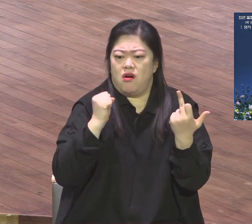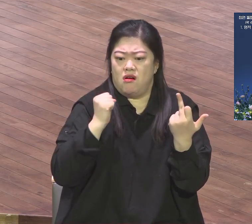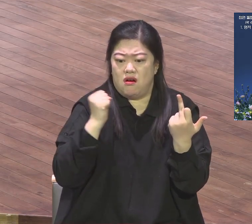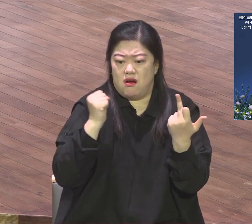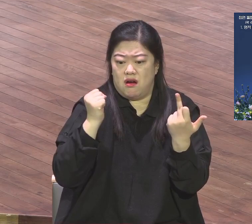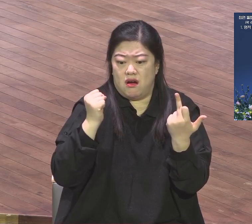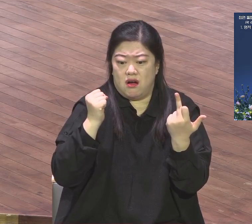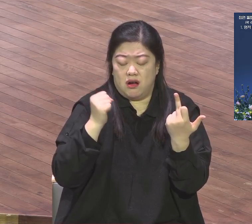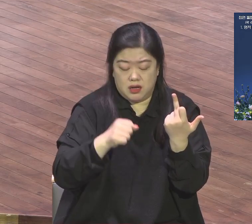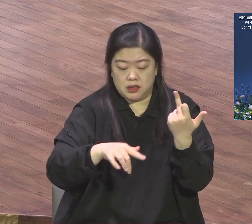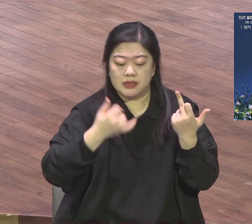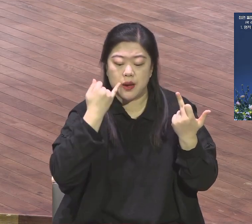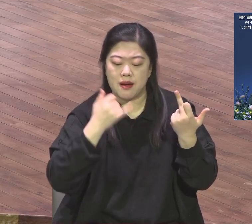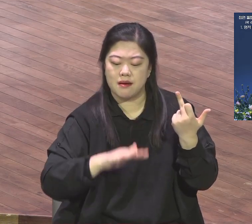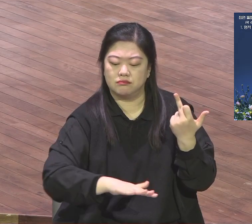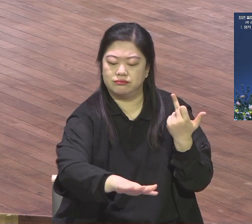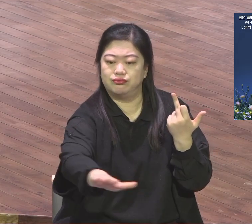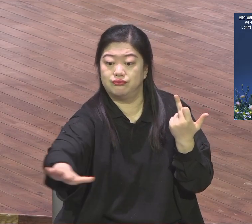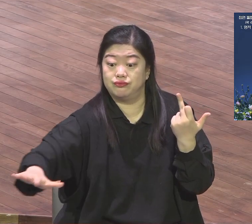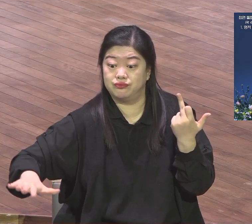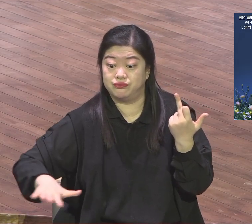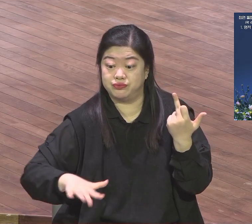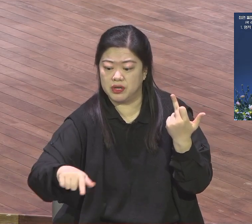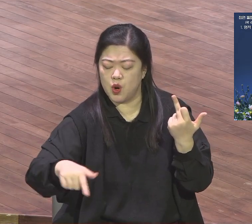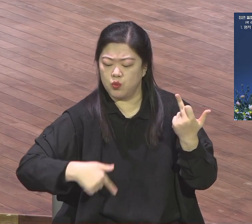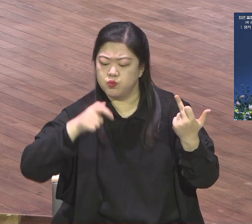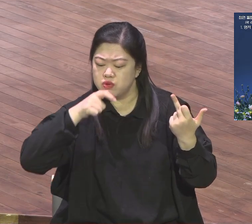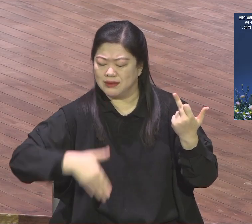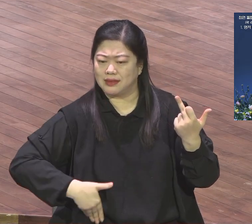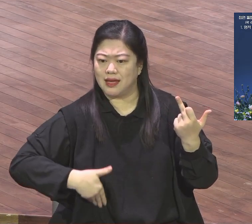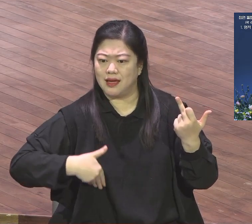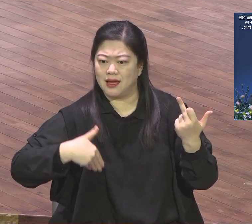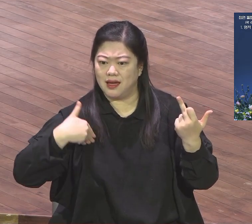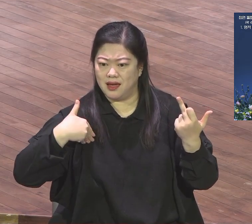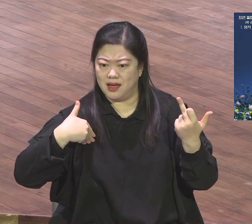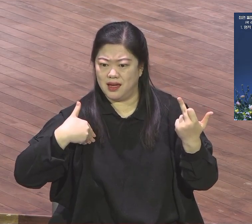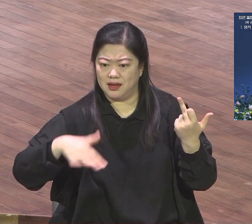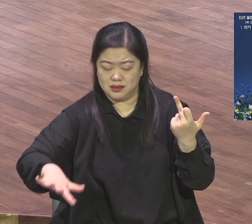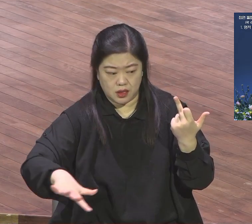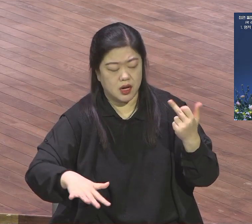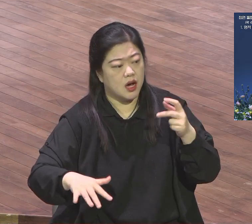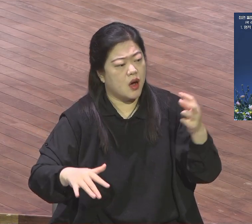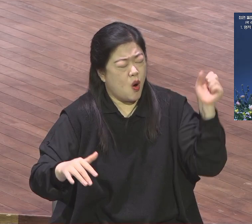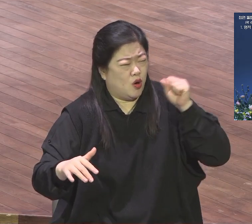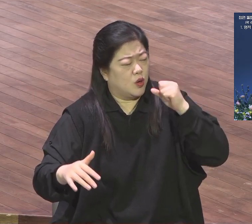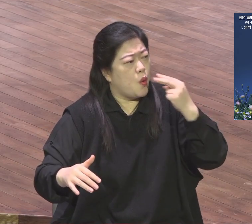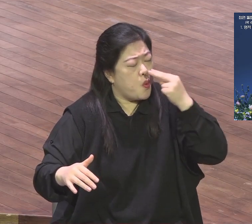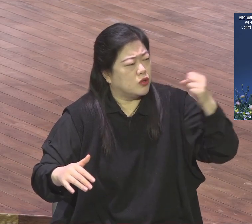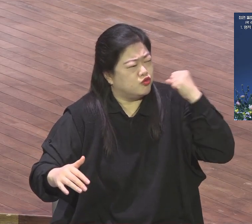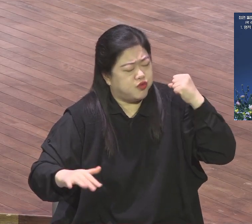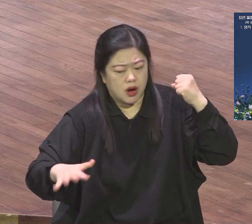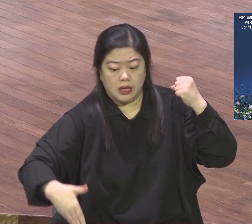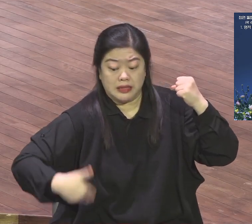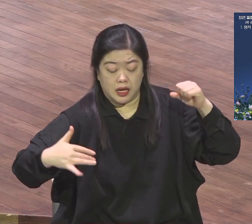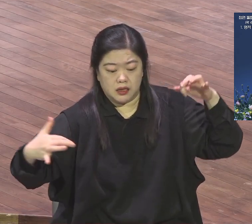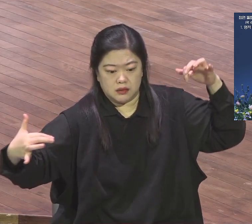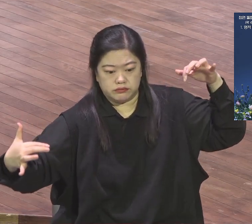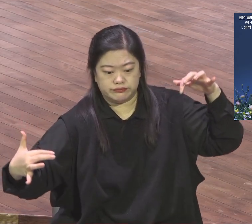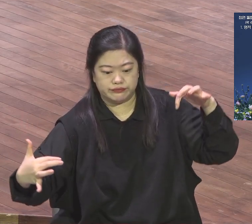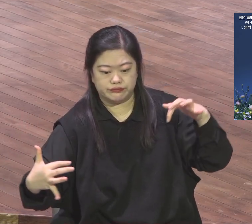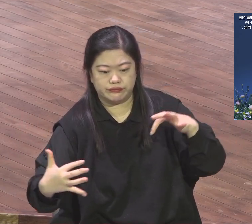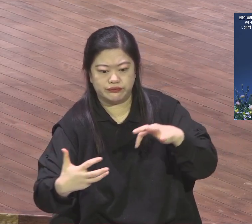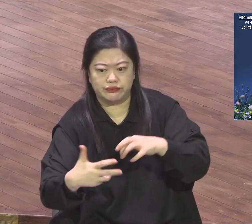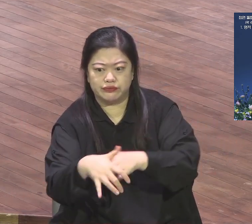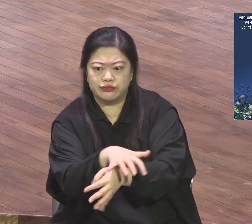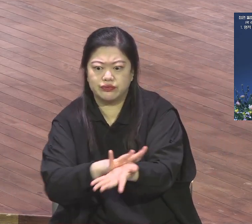갈릴리 호수로 쫙 내려와요. 이 물들이 갈릴리 호수 물은 전부 다 이 헤르몬산에서 내려온 물들이에요. 그 쫙 내려.